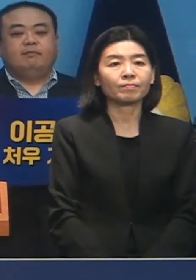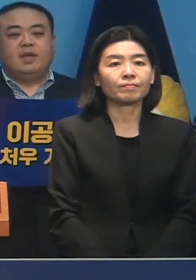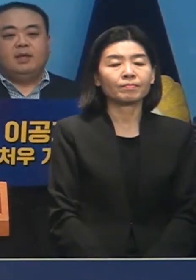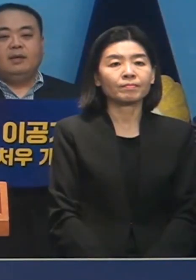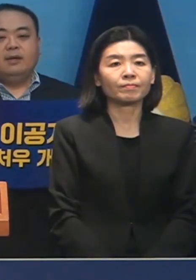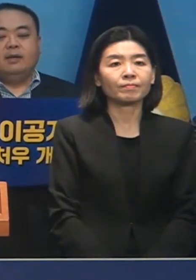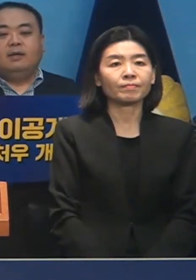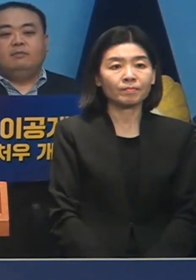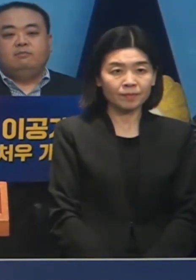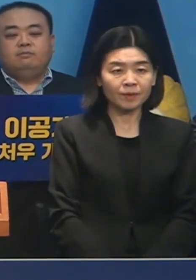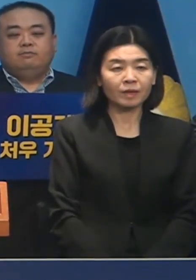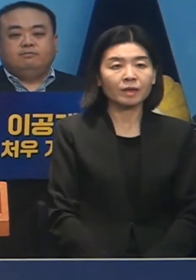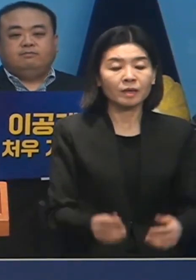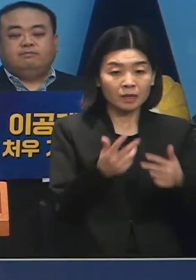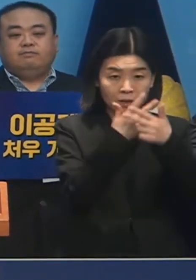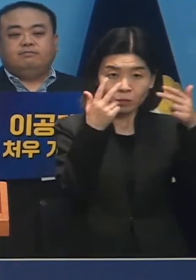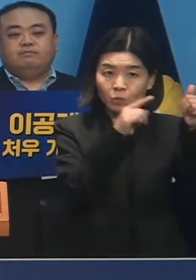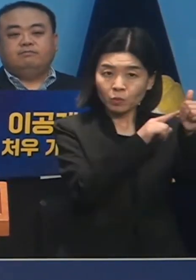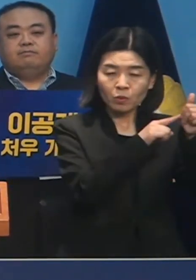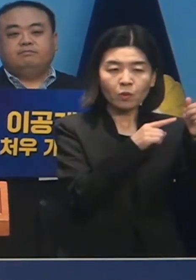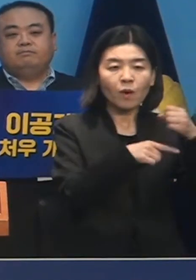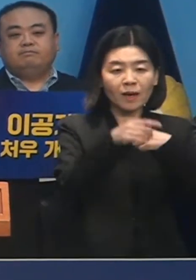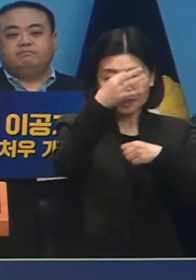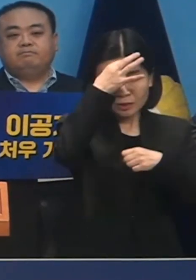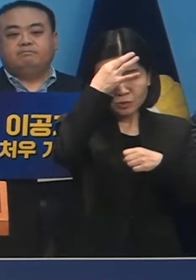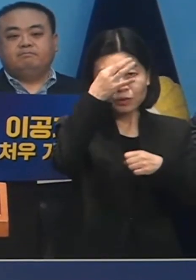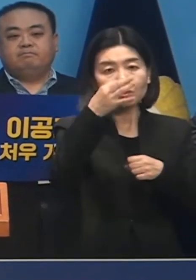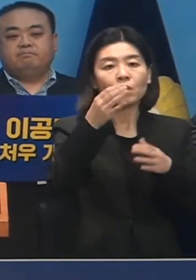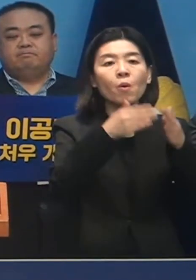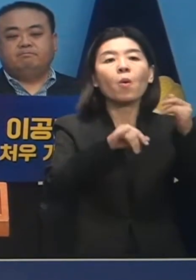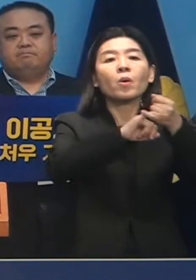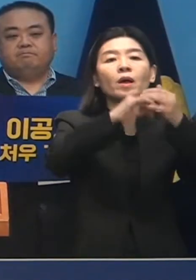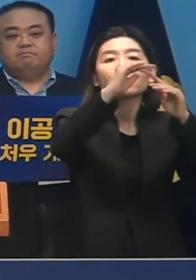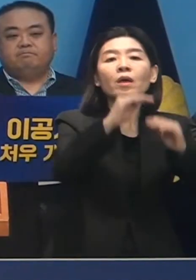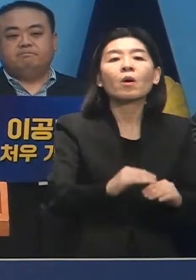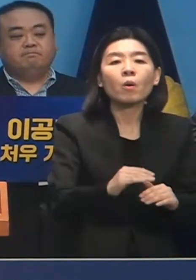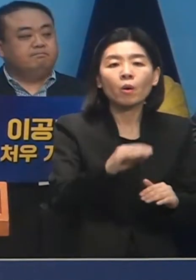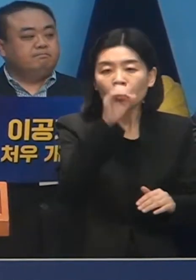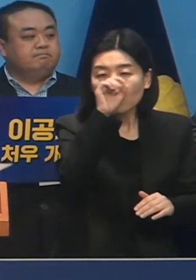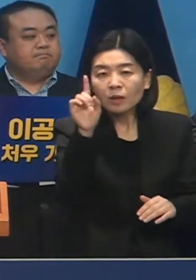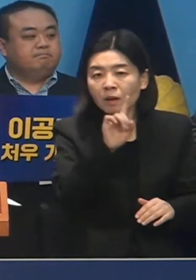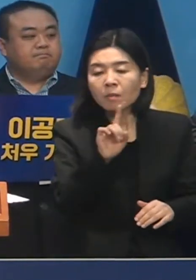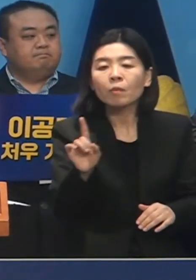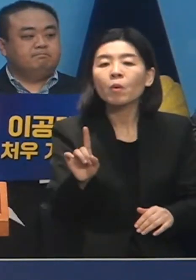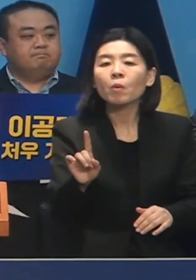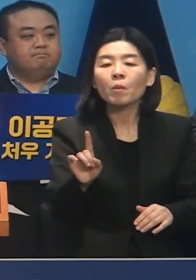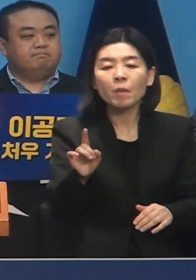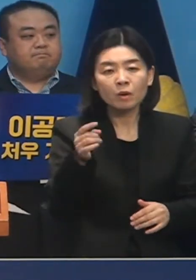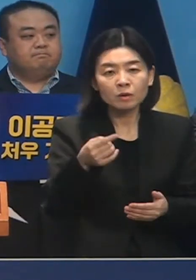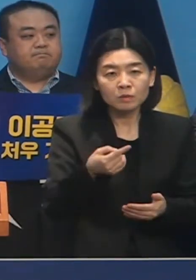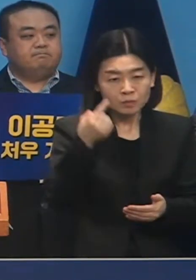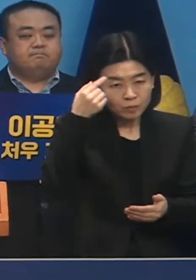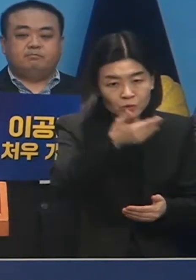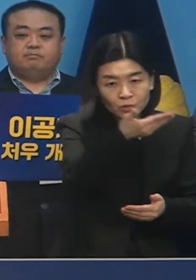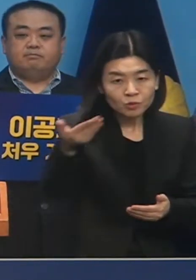네, 다음으로는 이재명 후보 과학기술 공약 선언도 조사 결과를 발표하겠습니다. 저희가